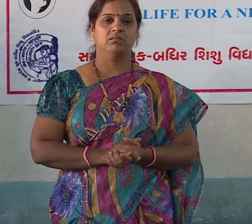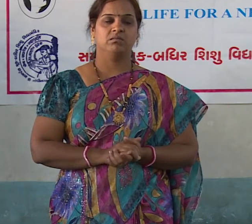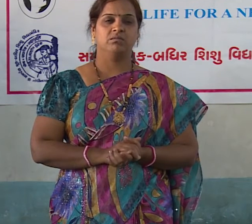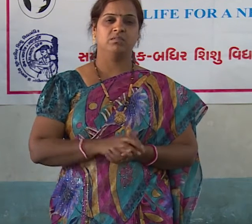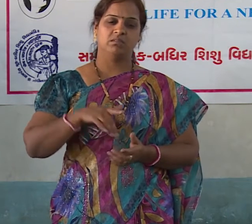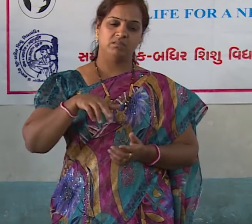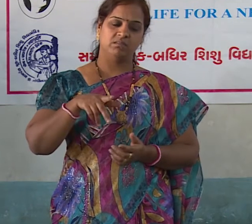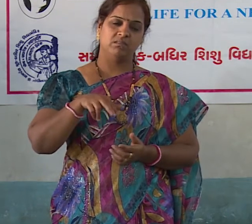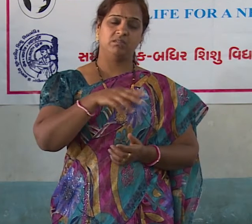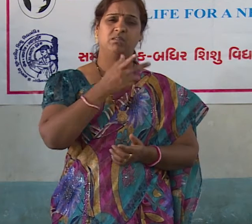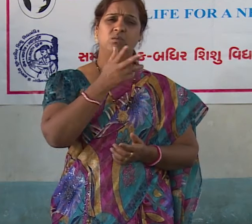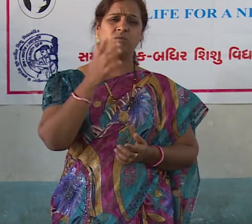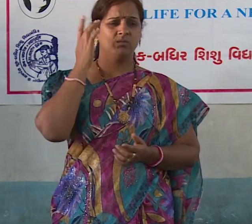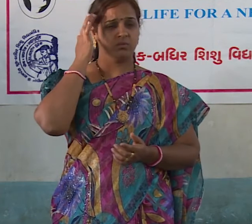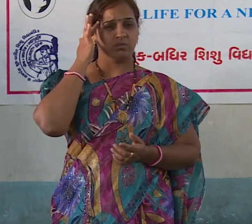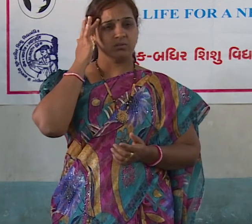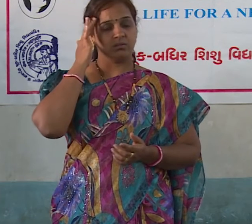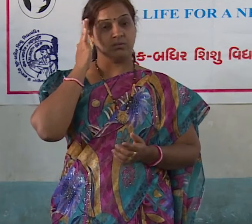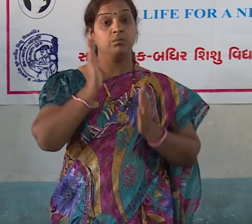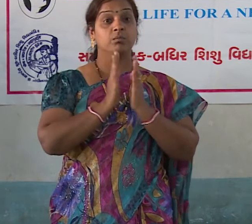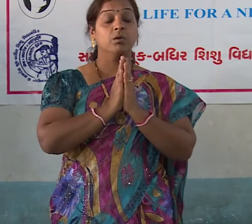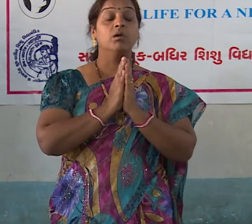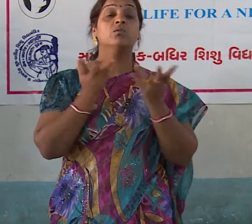फिरते उठते बैठते खाते पीते मुझे याद करो।